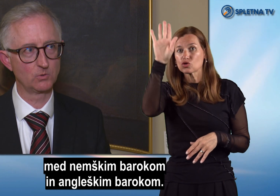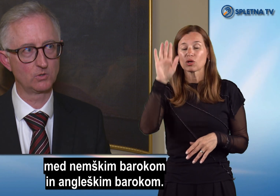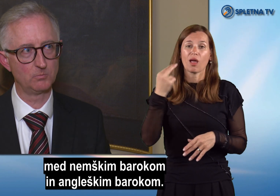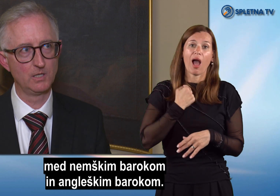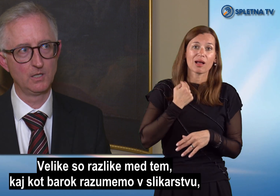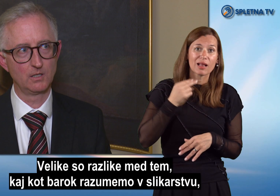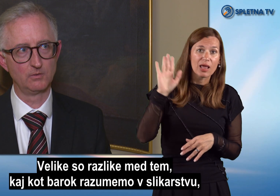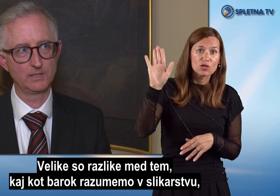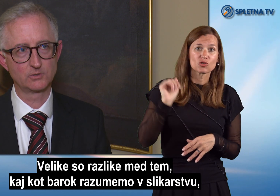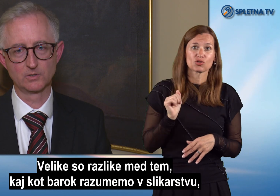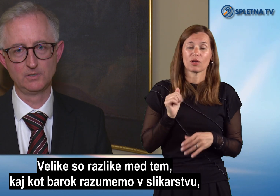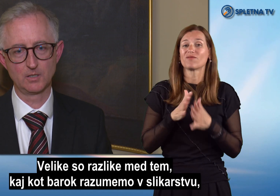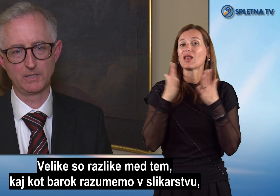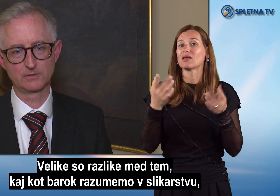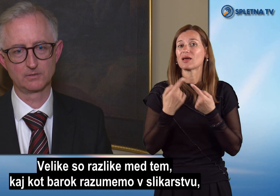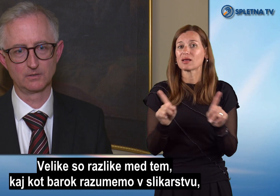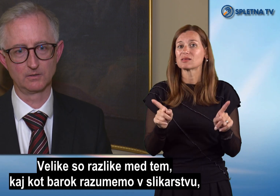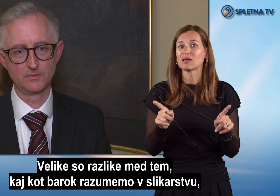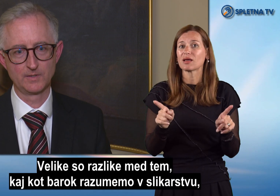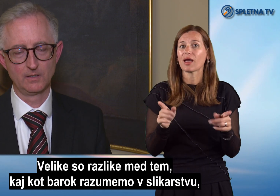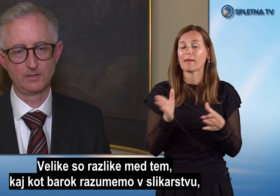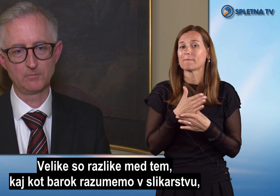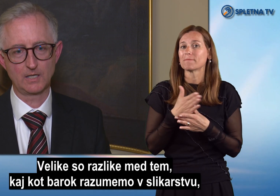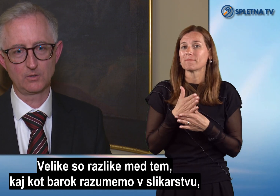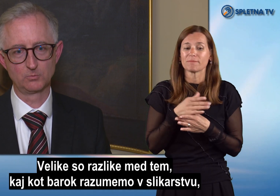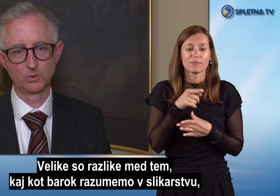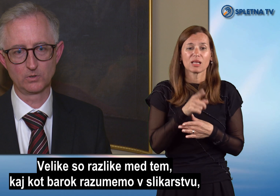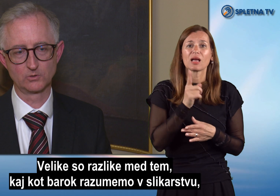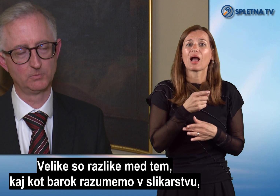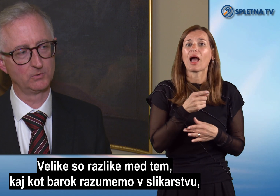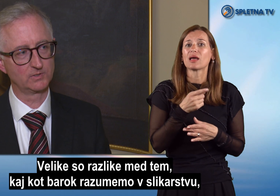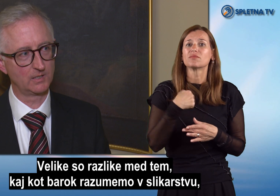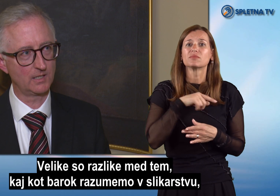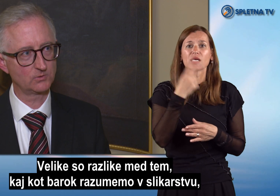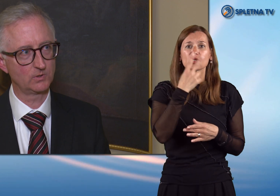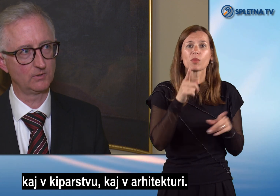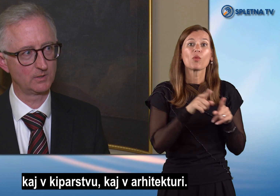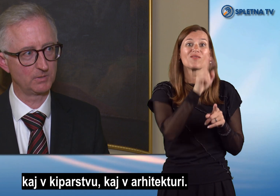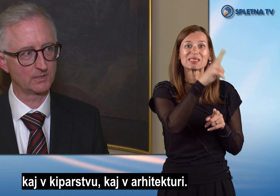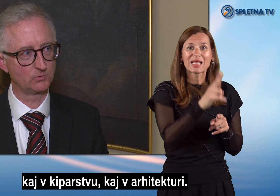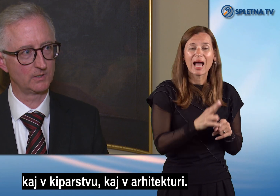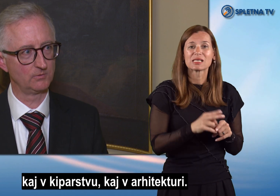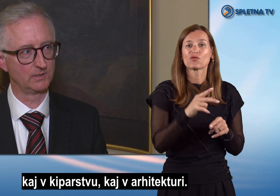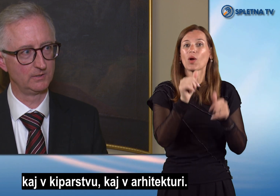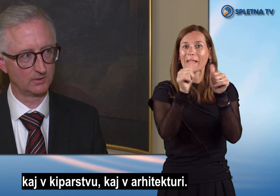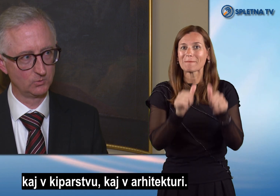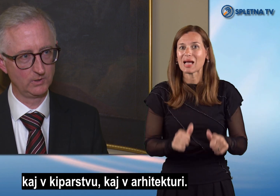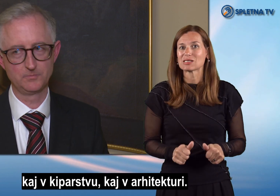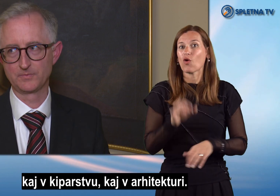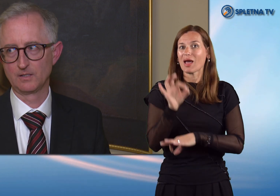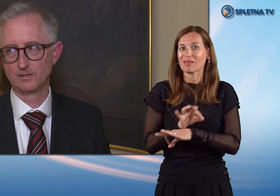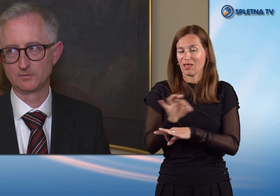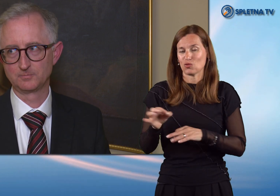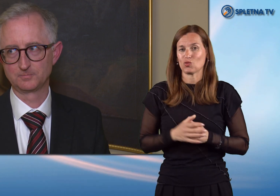angleškim barokom. Velike so razlike med tem, kaj kot barok razumemo v slikarstvu, kaj v kiparstvu in kaj v